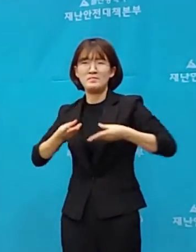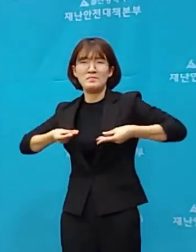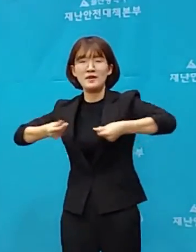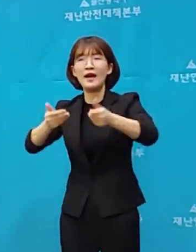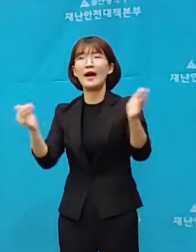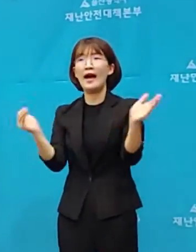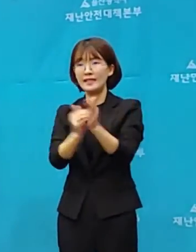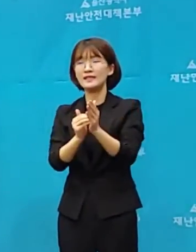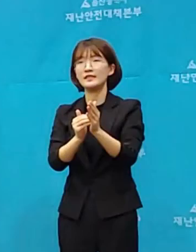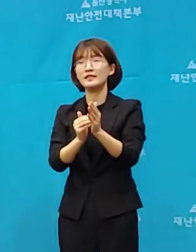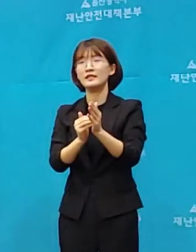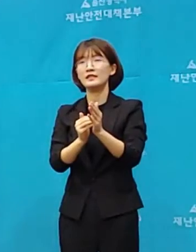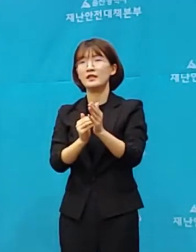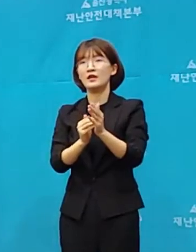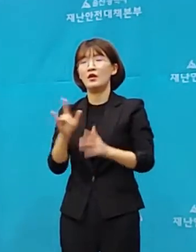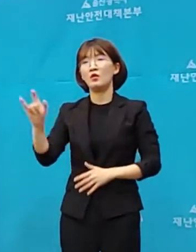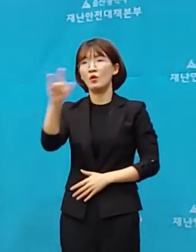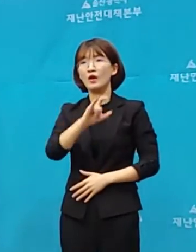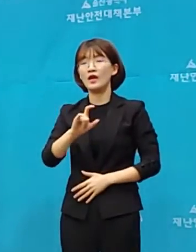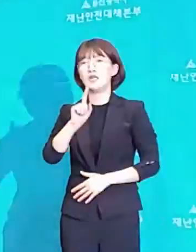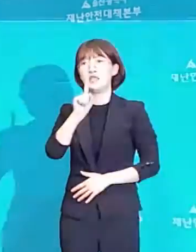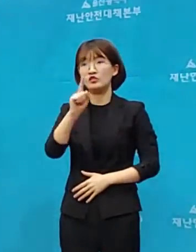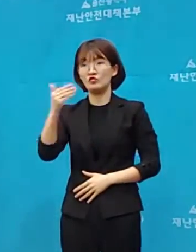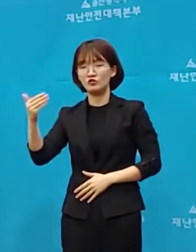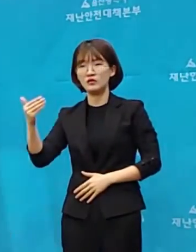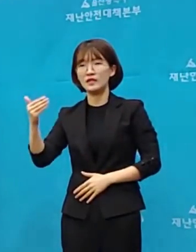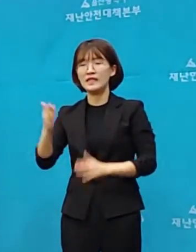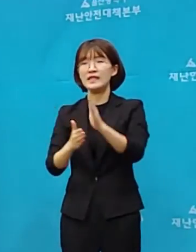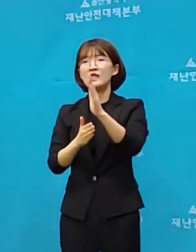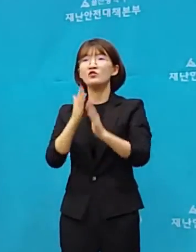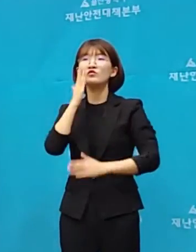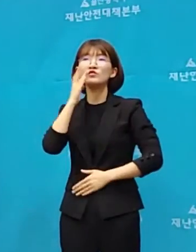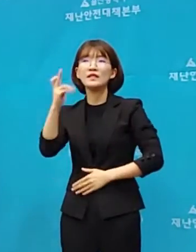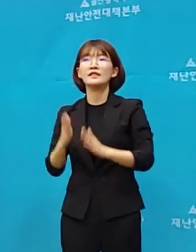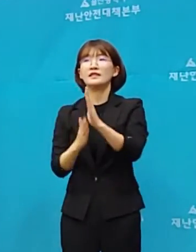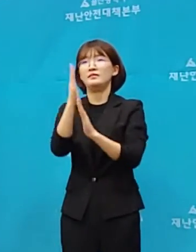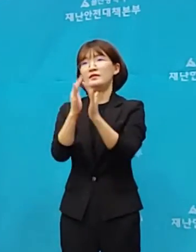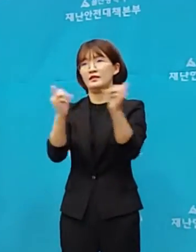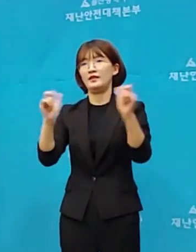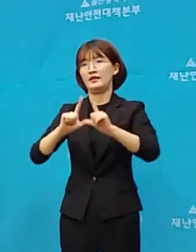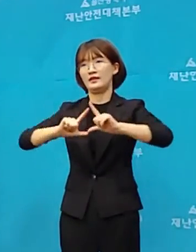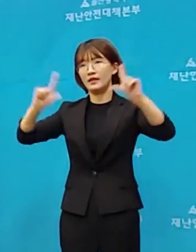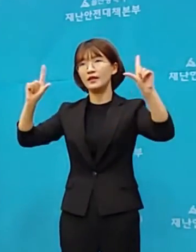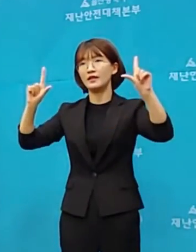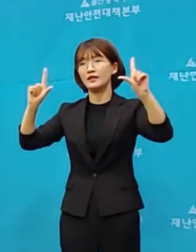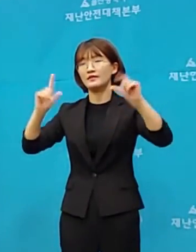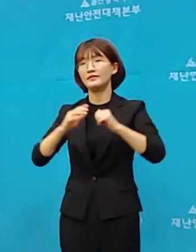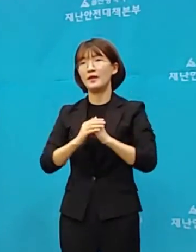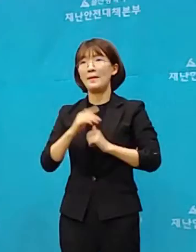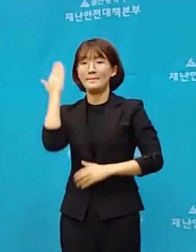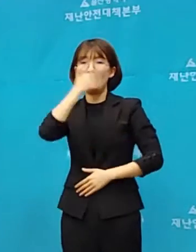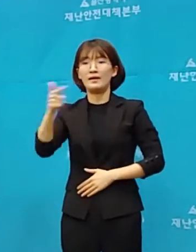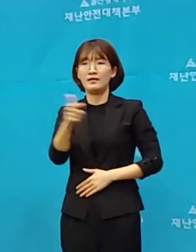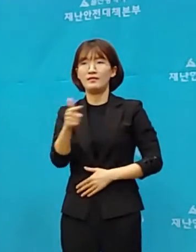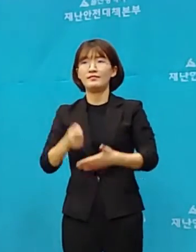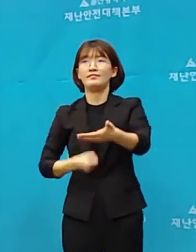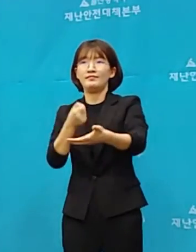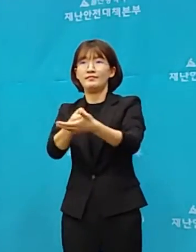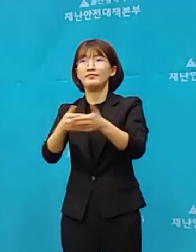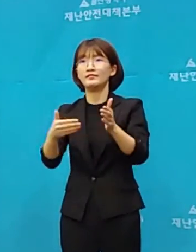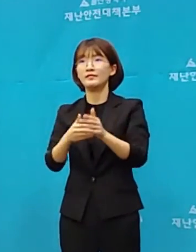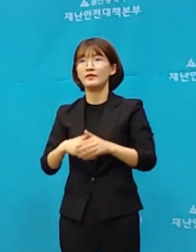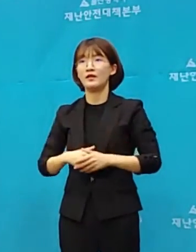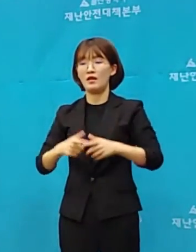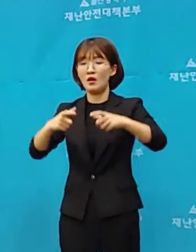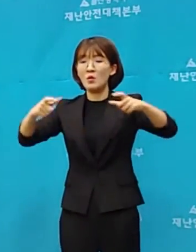때까지 코로나19 울산 시민 방역의 날을 운영하기로 하였습니다. 그